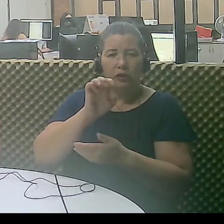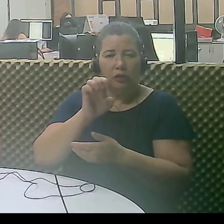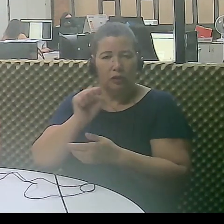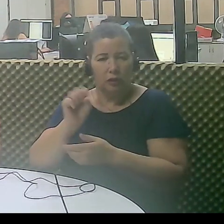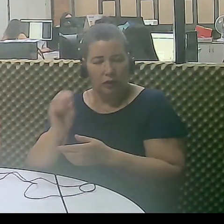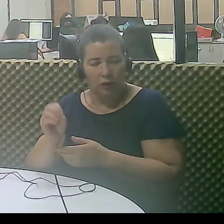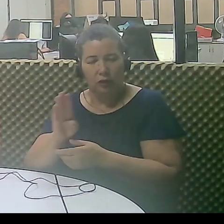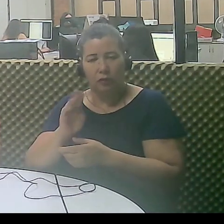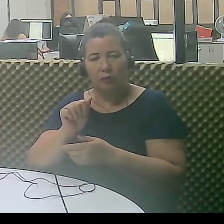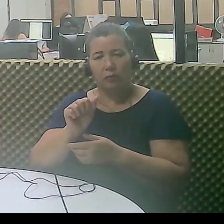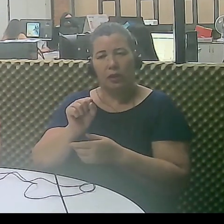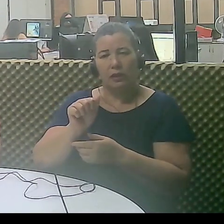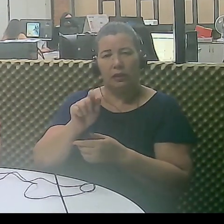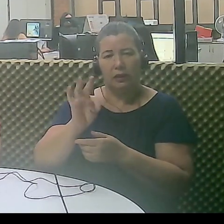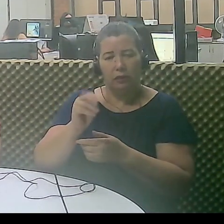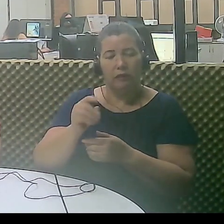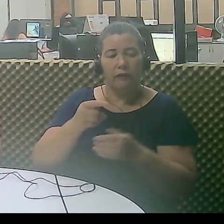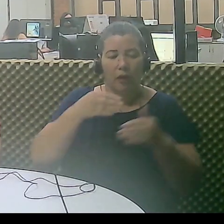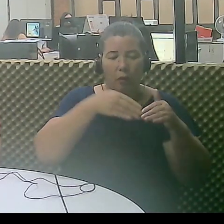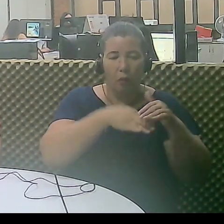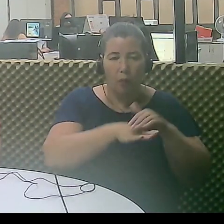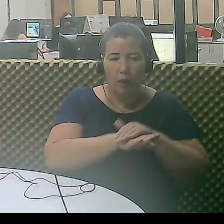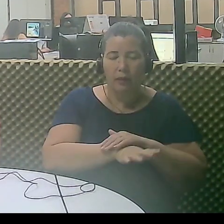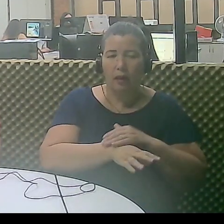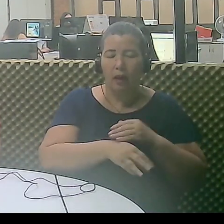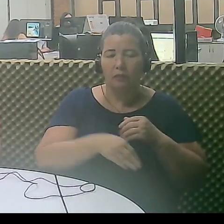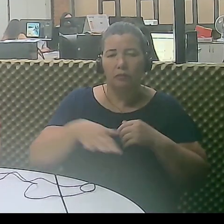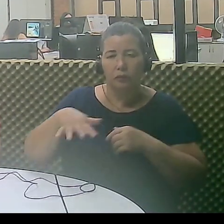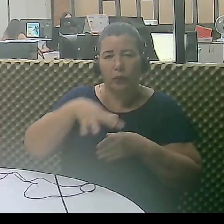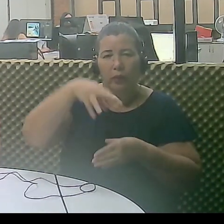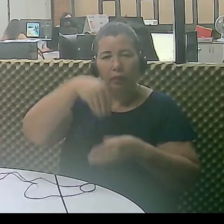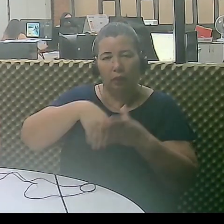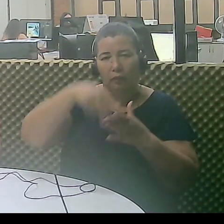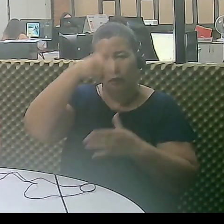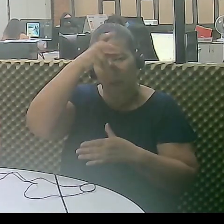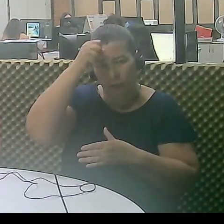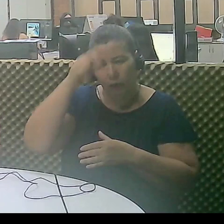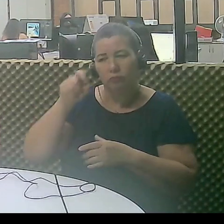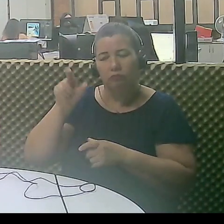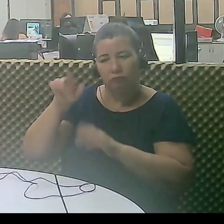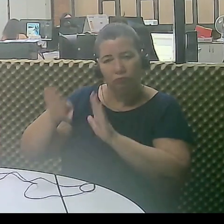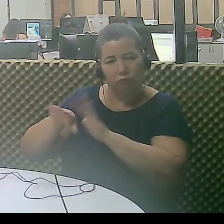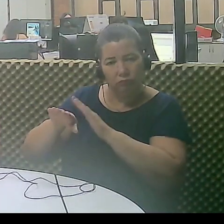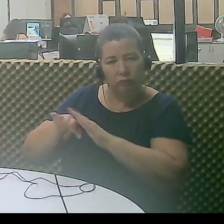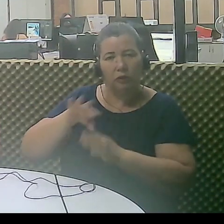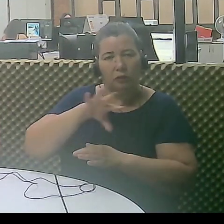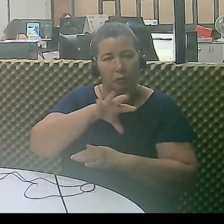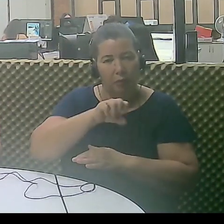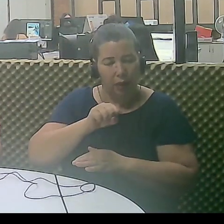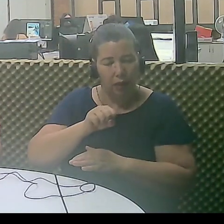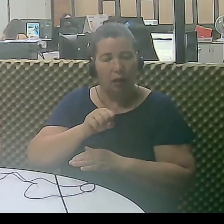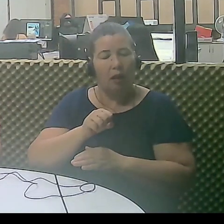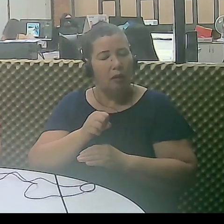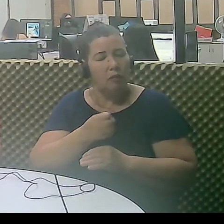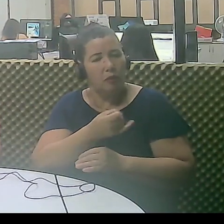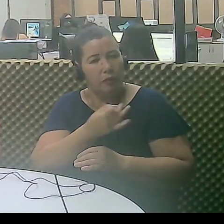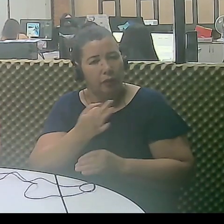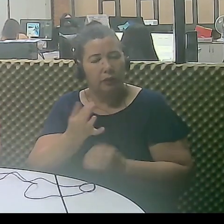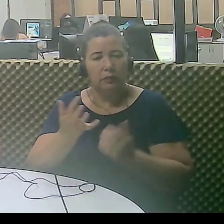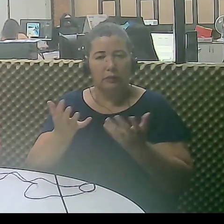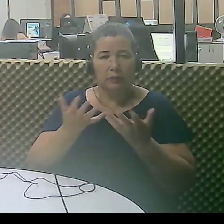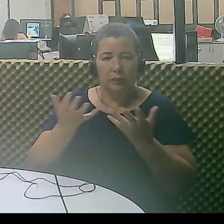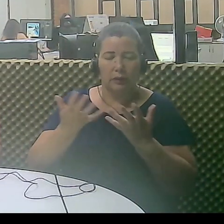armazenados em espaços da prefeitura e poderão ser retirados pelos produtores em quantidade determinada, conforme orientação